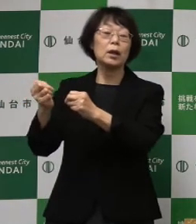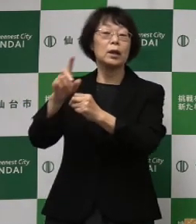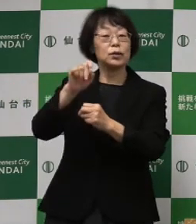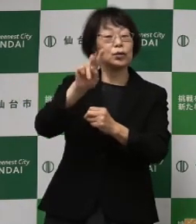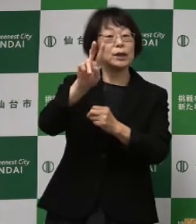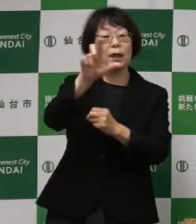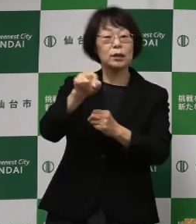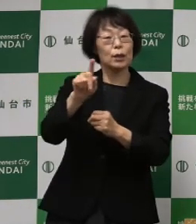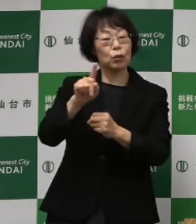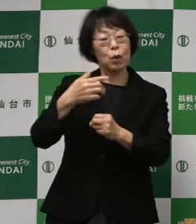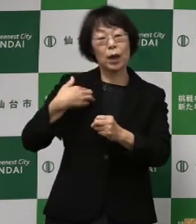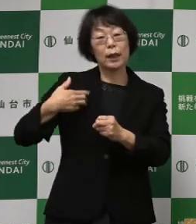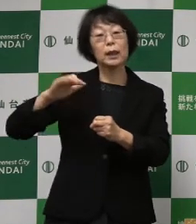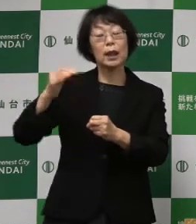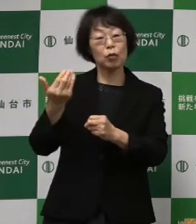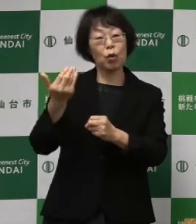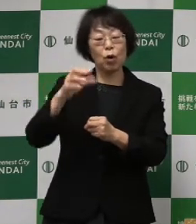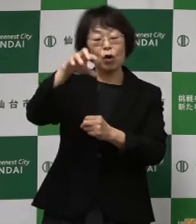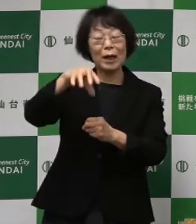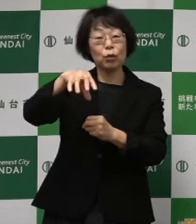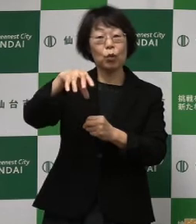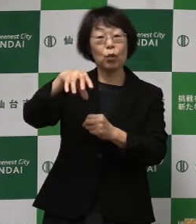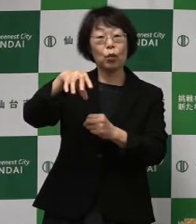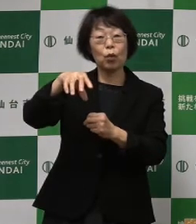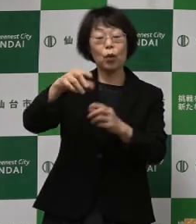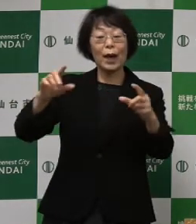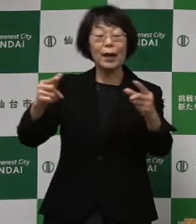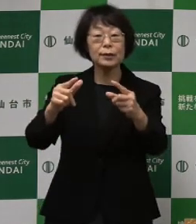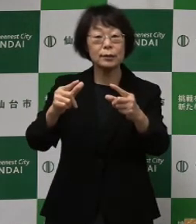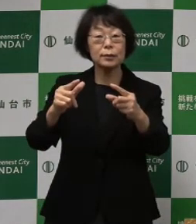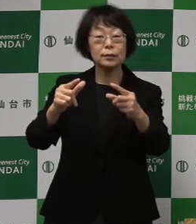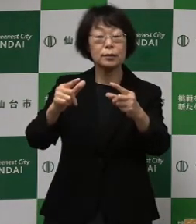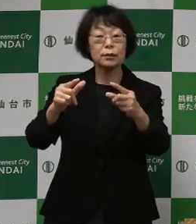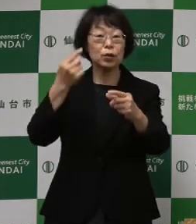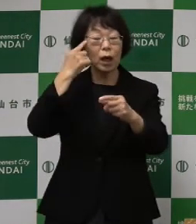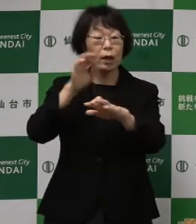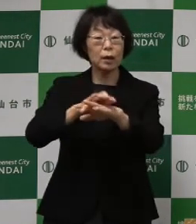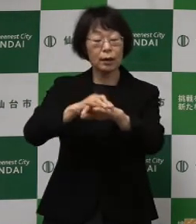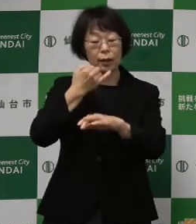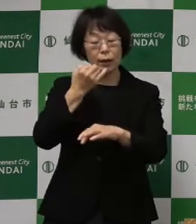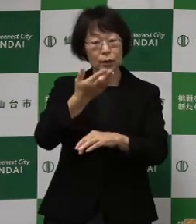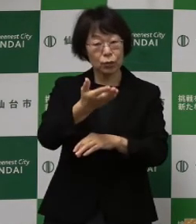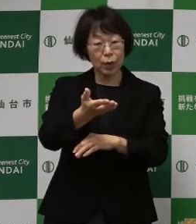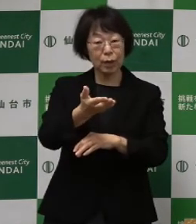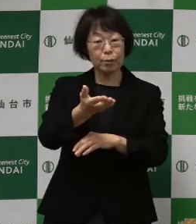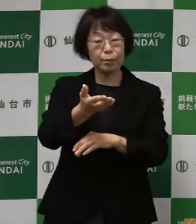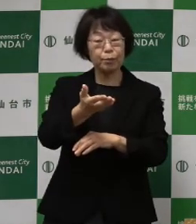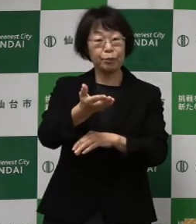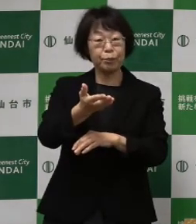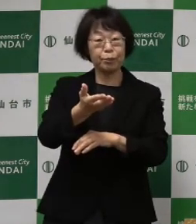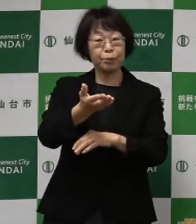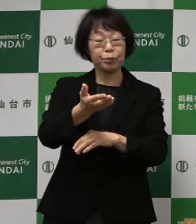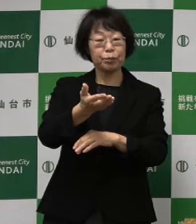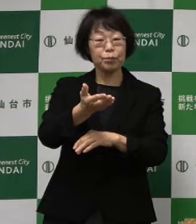かりませんけれども縮小していくというような方針でいいということで、今の考えだといいんでしょうか。 これ